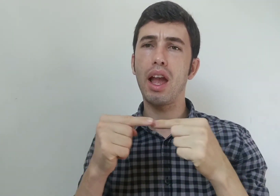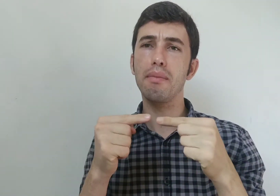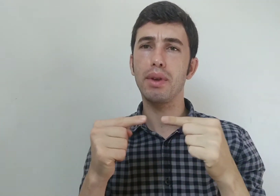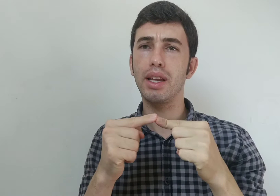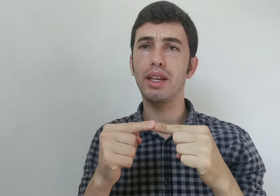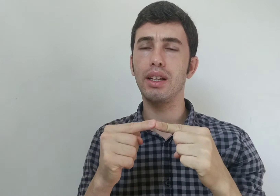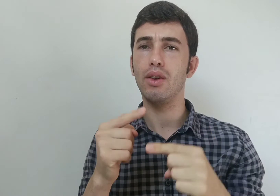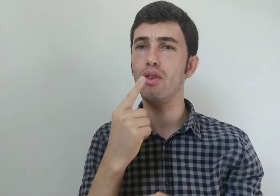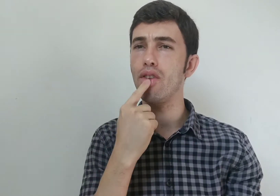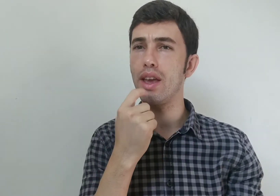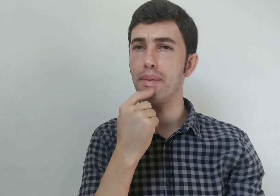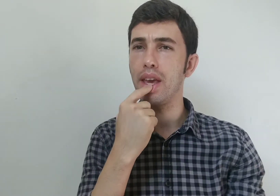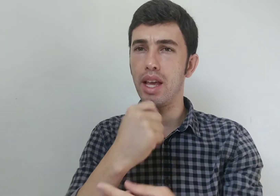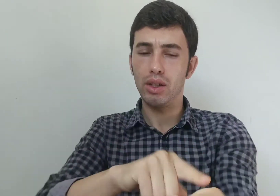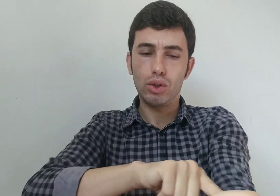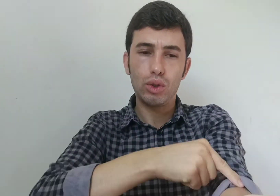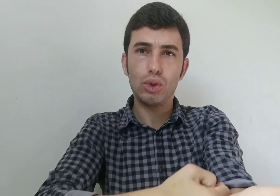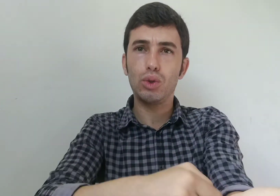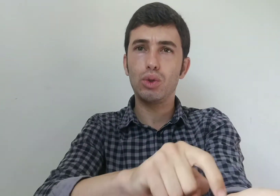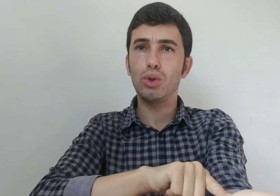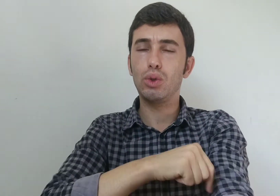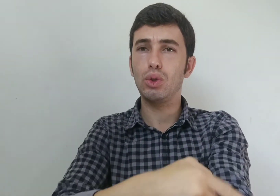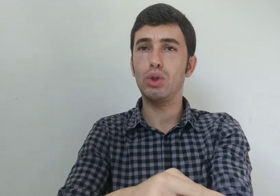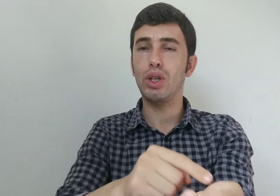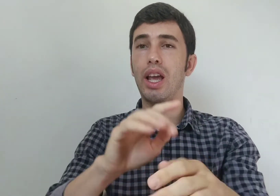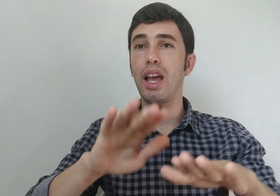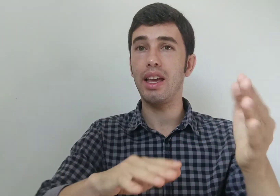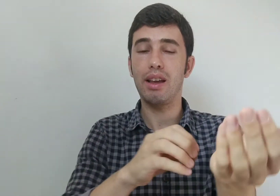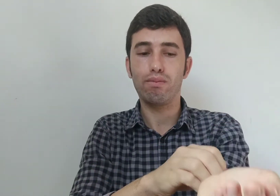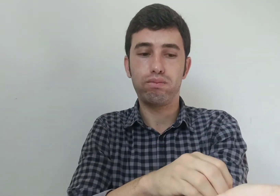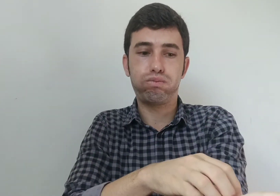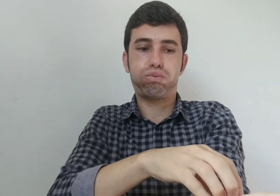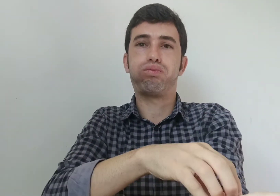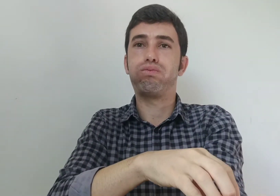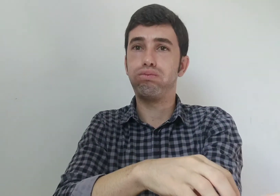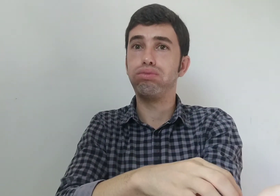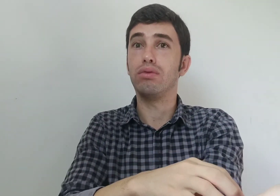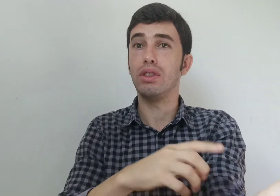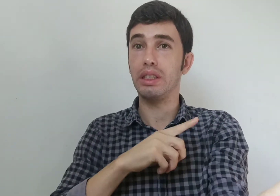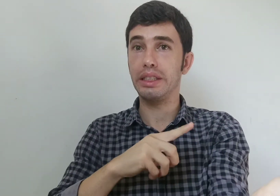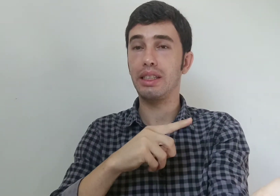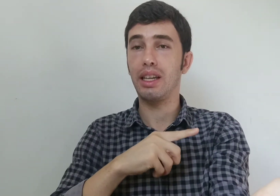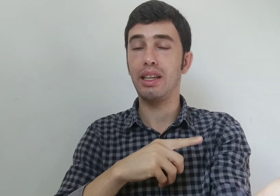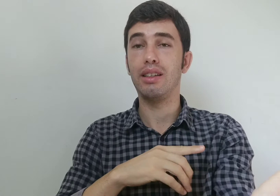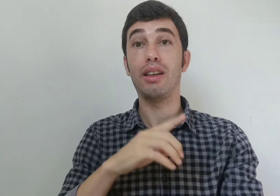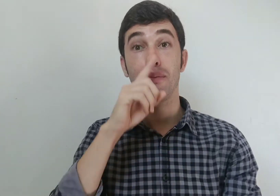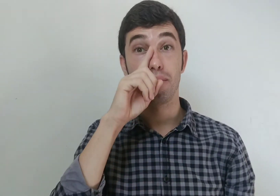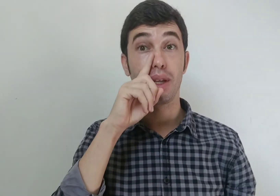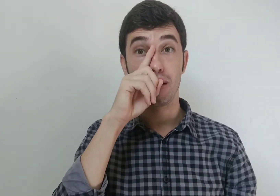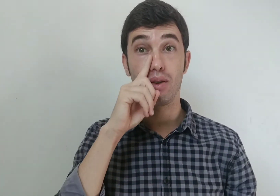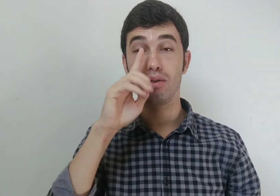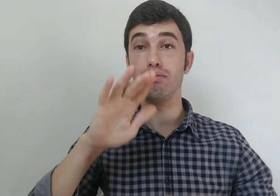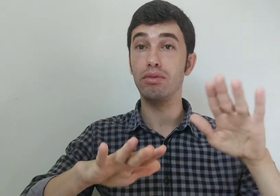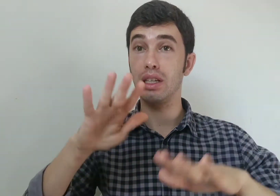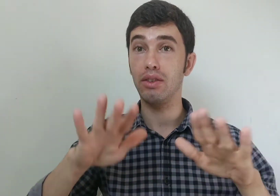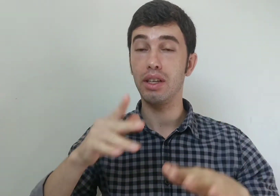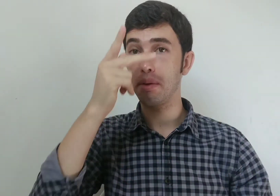O que que é? Então é o sangue que acumula e se torna coágulos. E